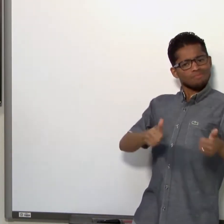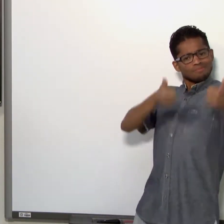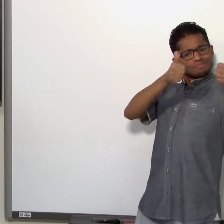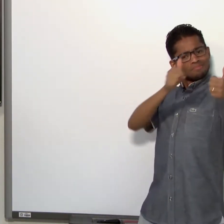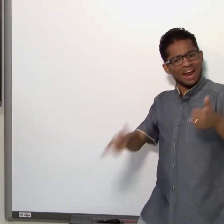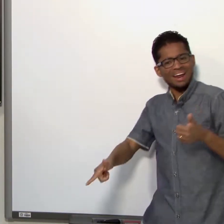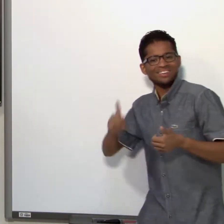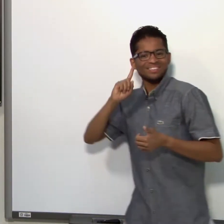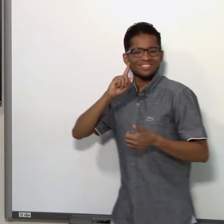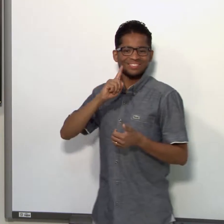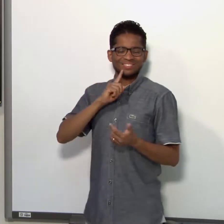surdo.